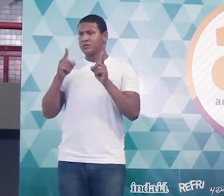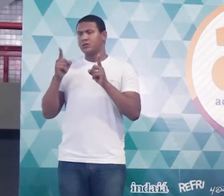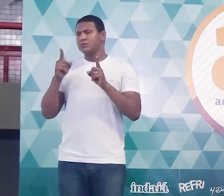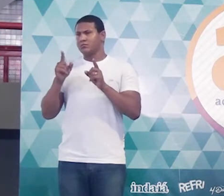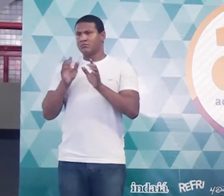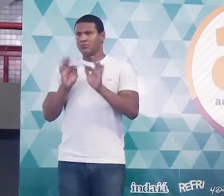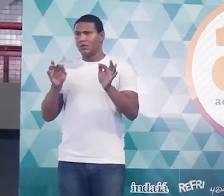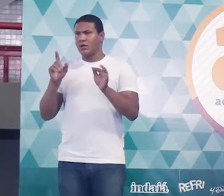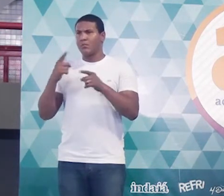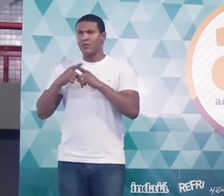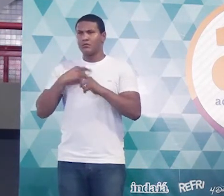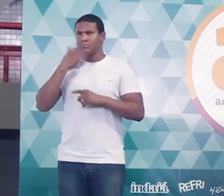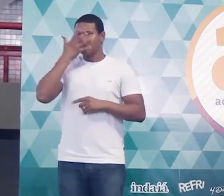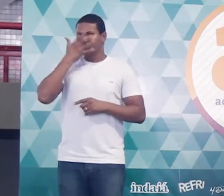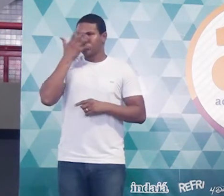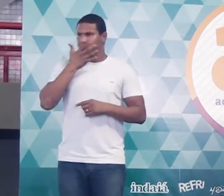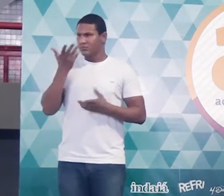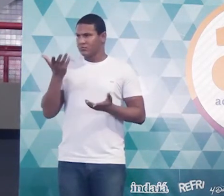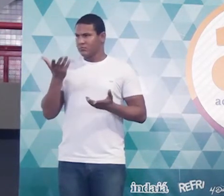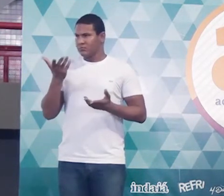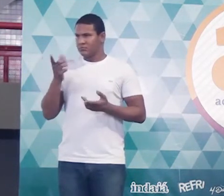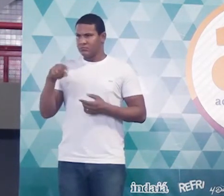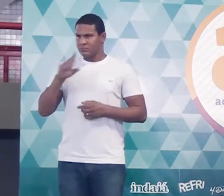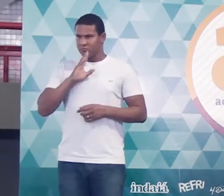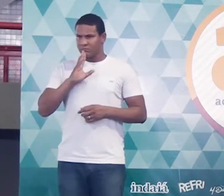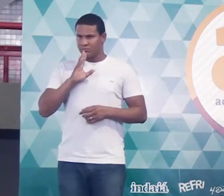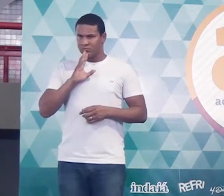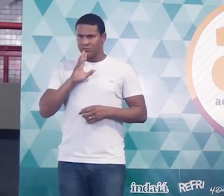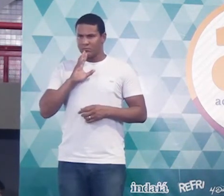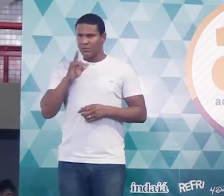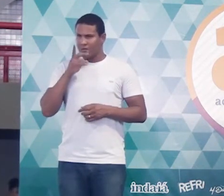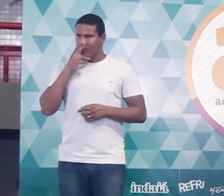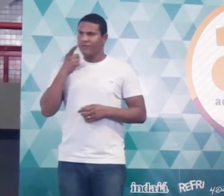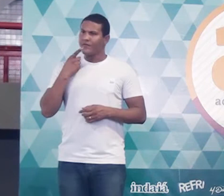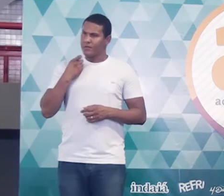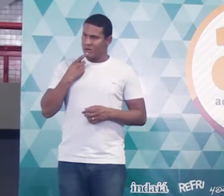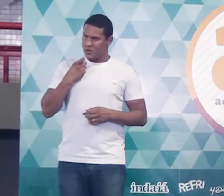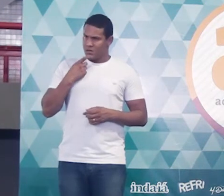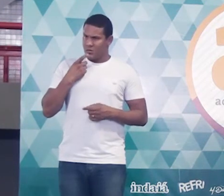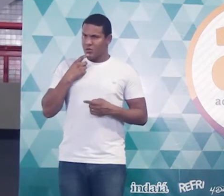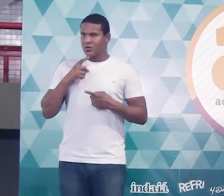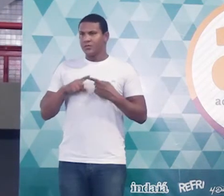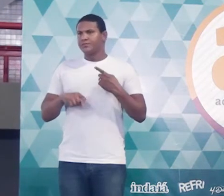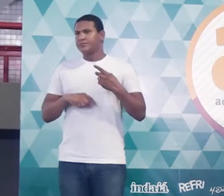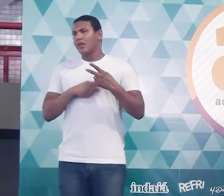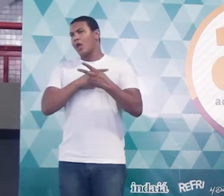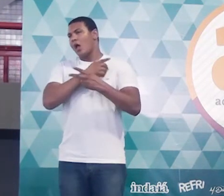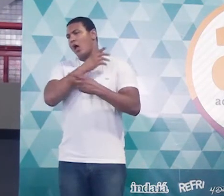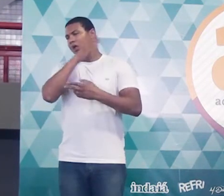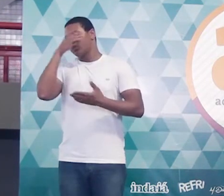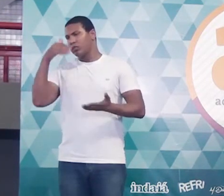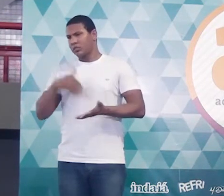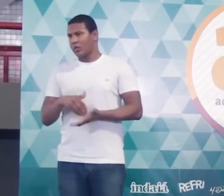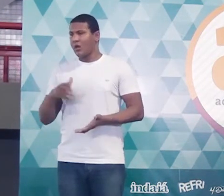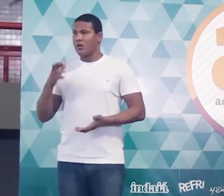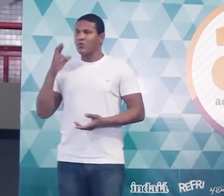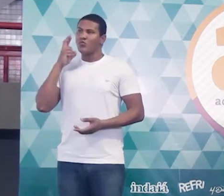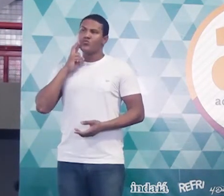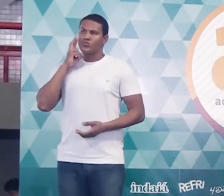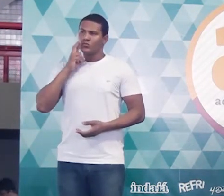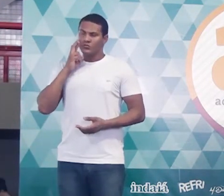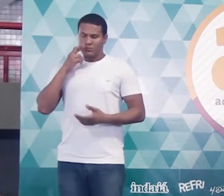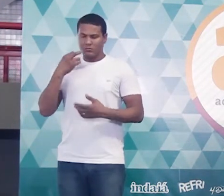visível. Vocês conhecem o que é faixa visível, né, gente? Faixa visível vai do vermelho ao violeta. Então, abaixo do